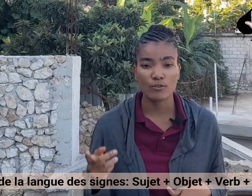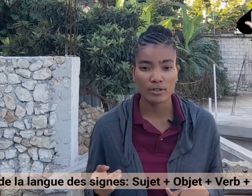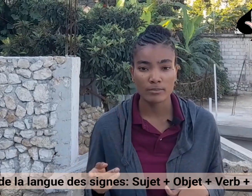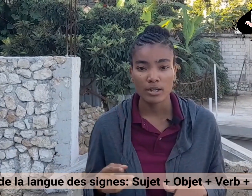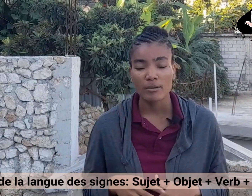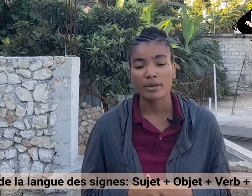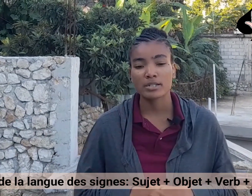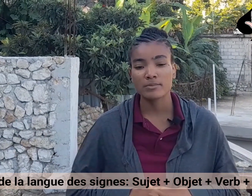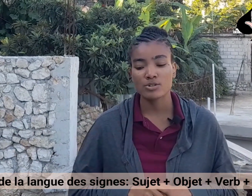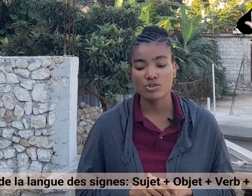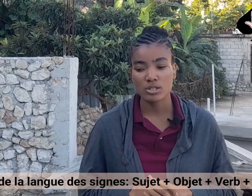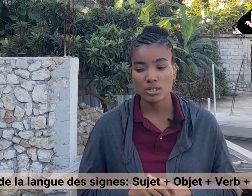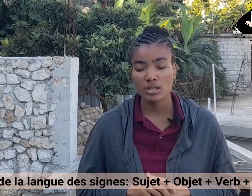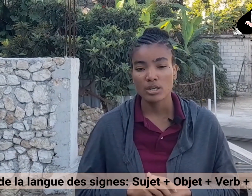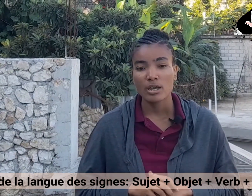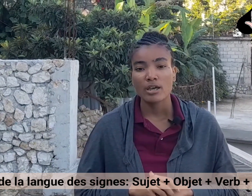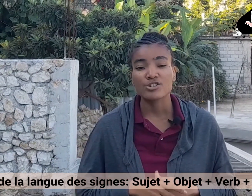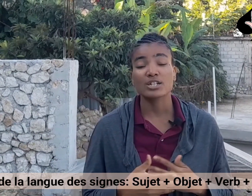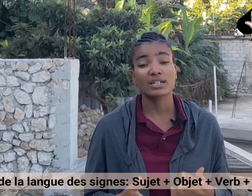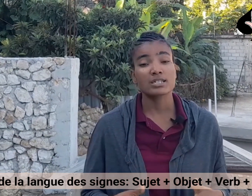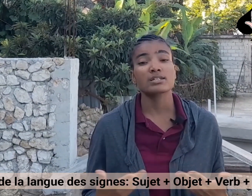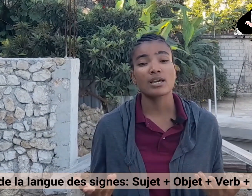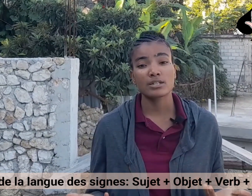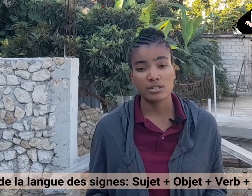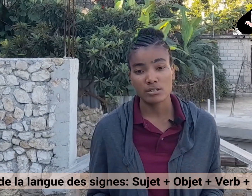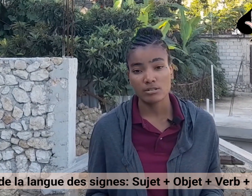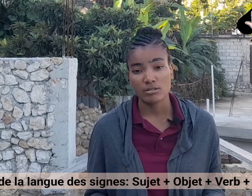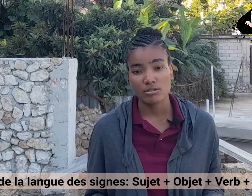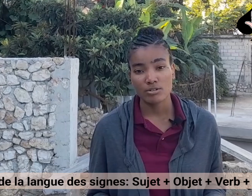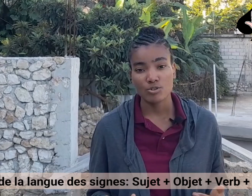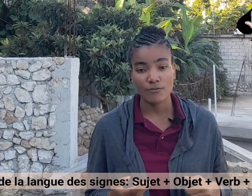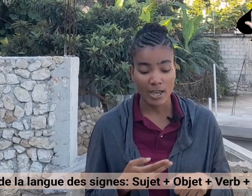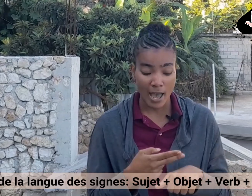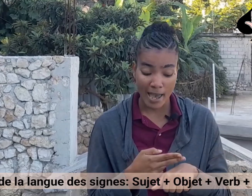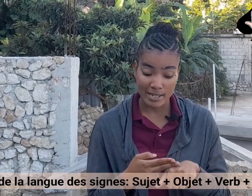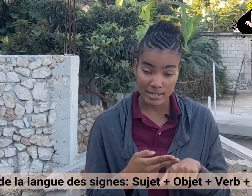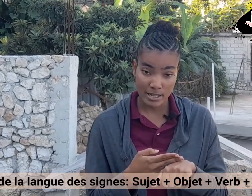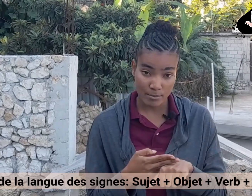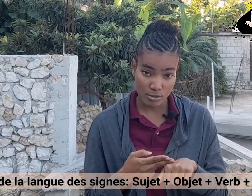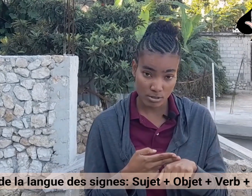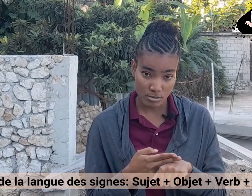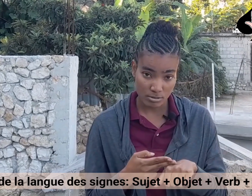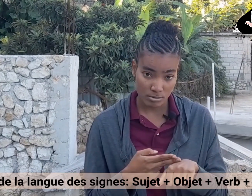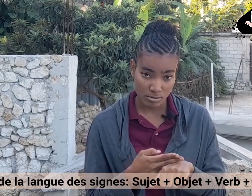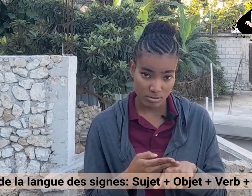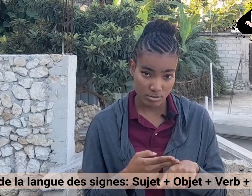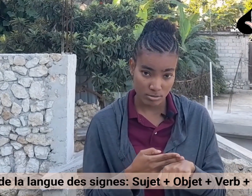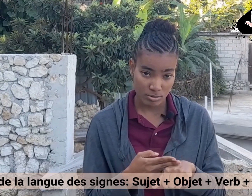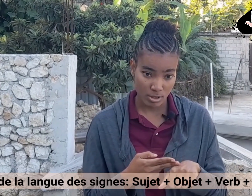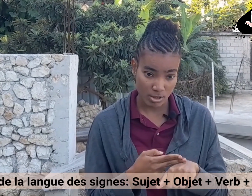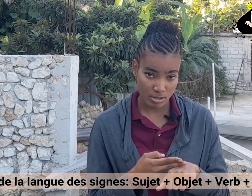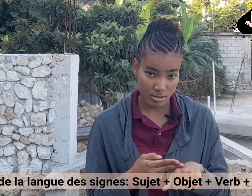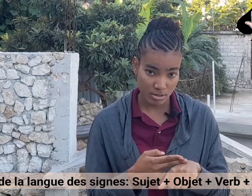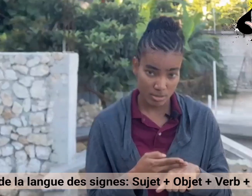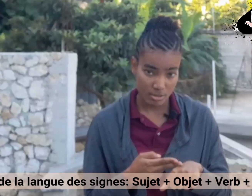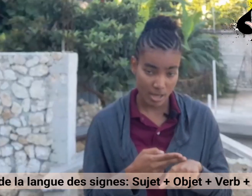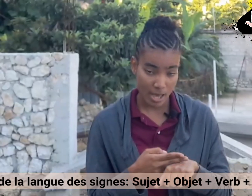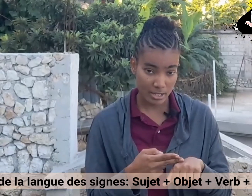verbe. Par exemple, si je dis « J'ai grandi en Haïti », je fais Haïti d'abord. OK?